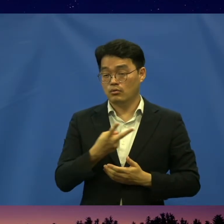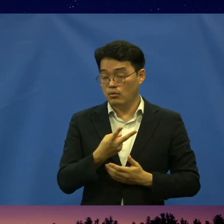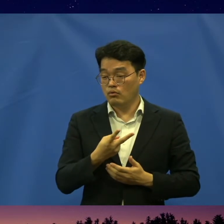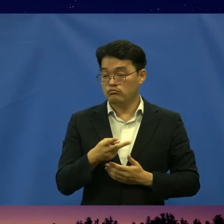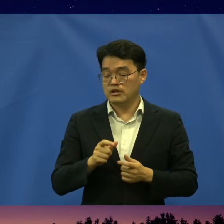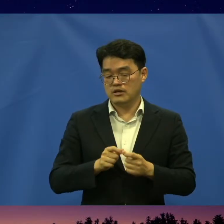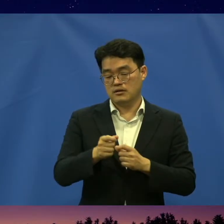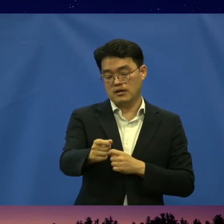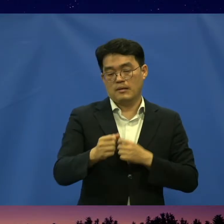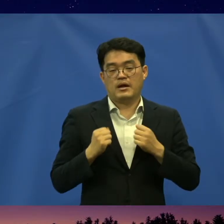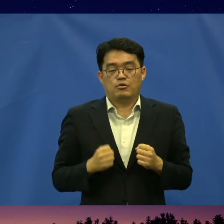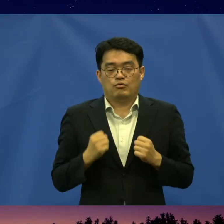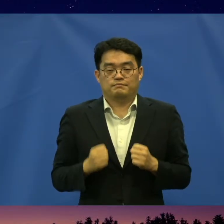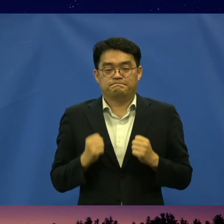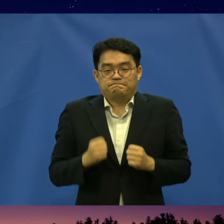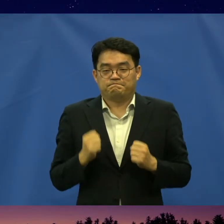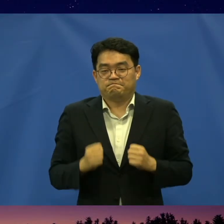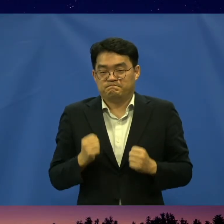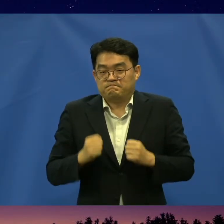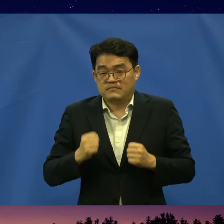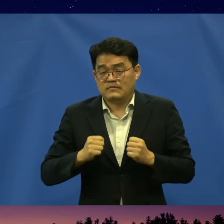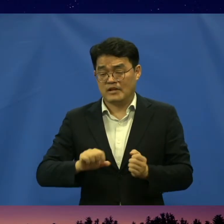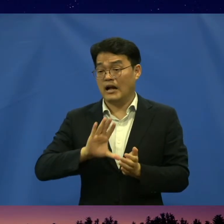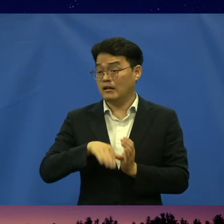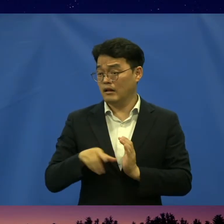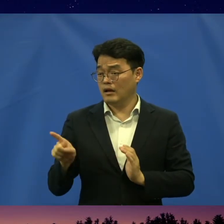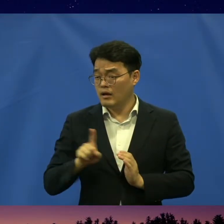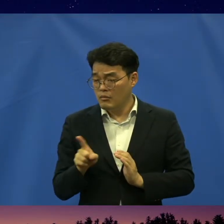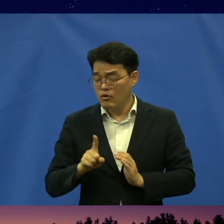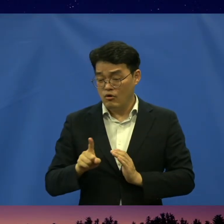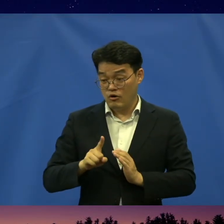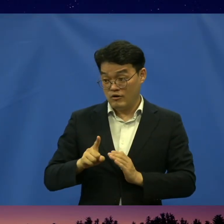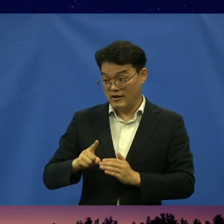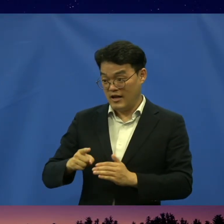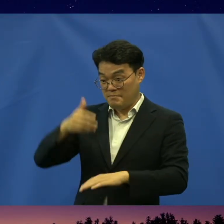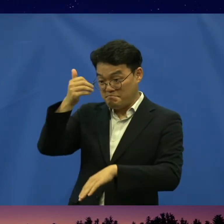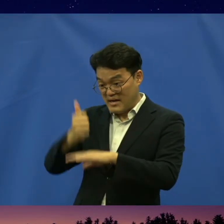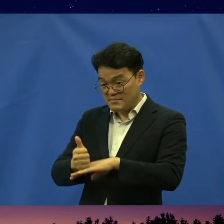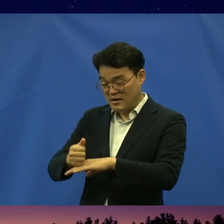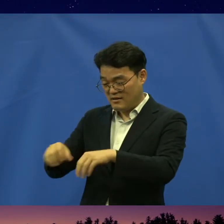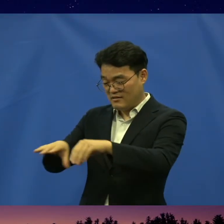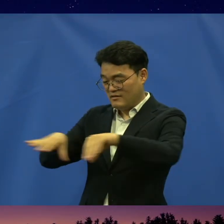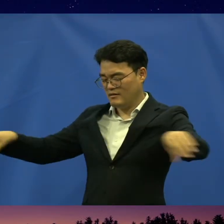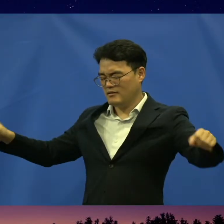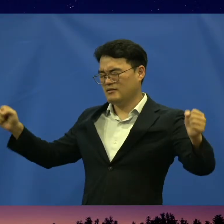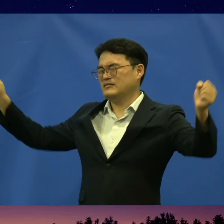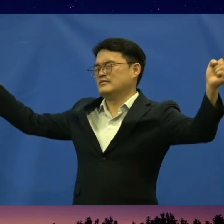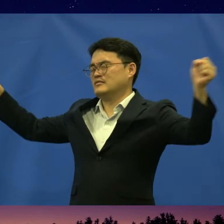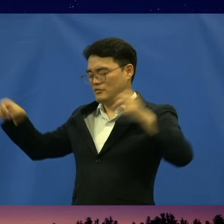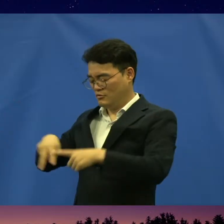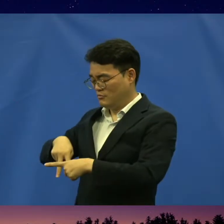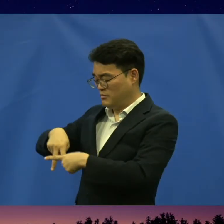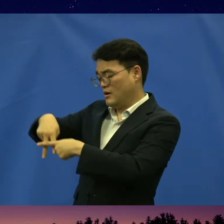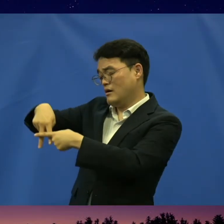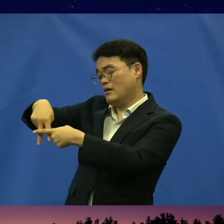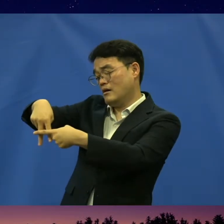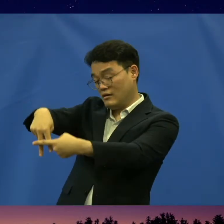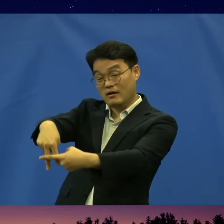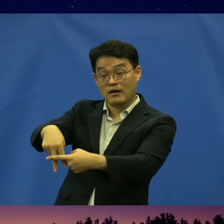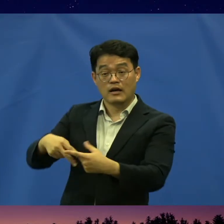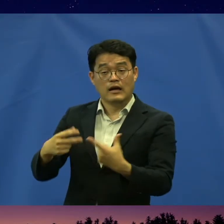심리적, 때로는 오르막, 때로는 주변과의 관계에서 이겨내야 되는 거예요. 끝까지 가는 게 쉽지 않다는